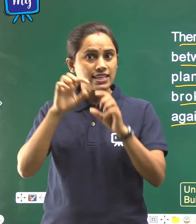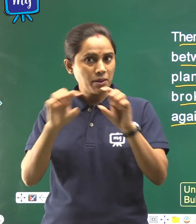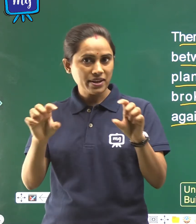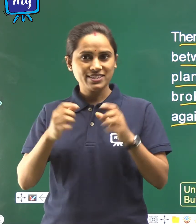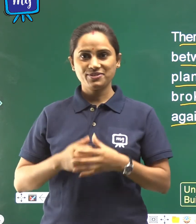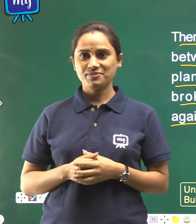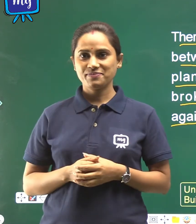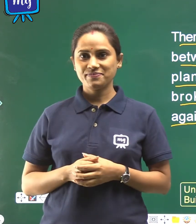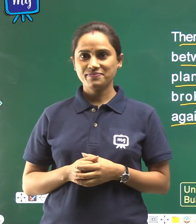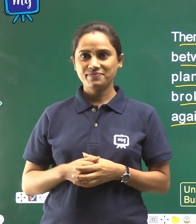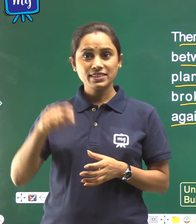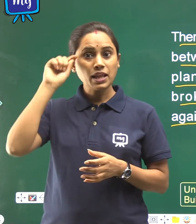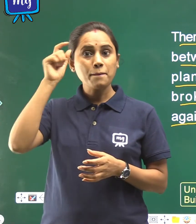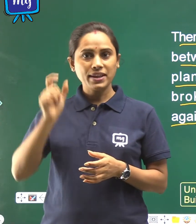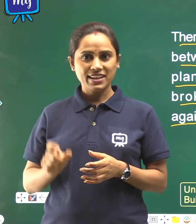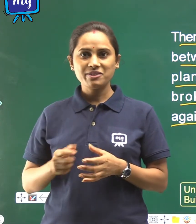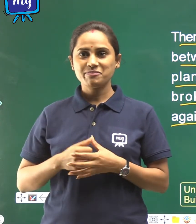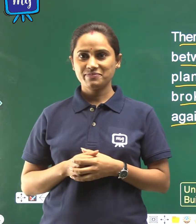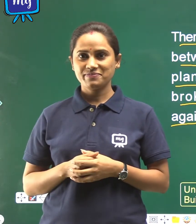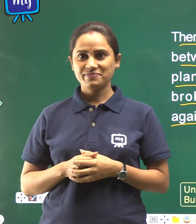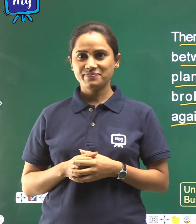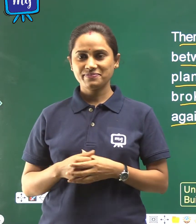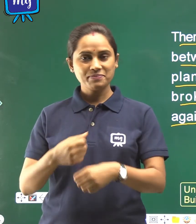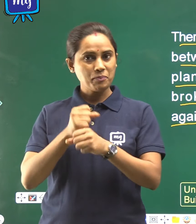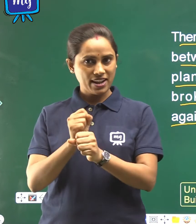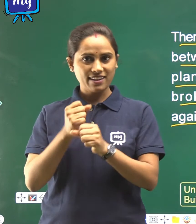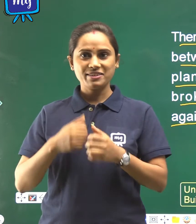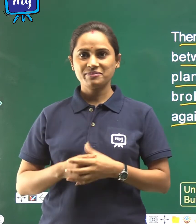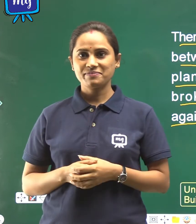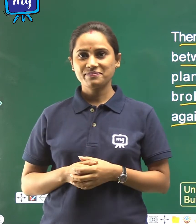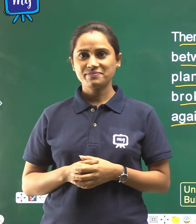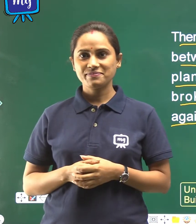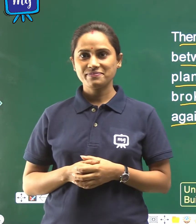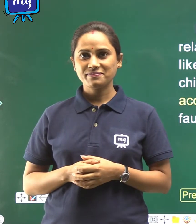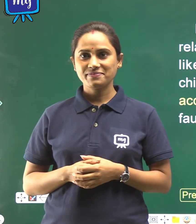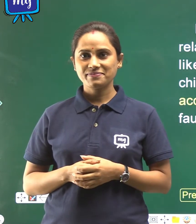समझ. Build up, बनाना.